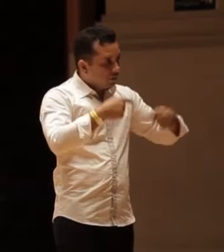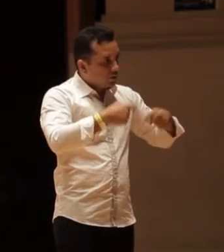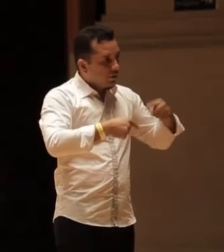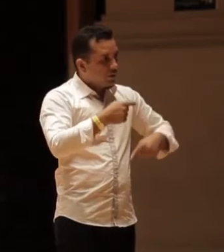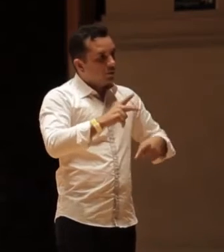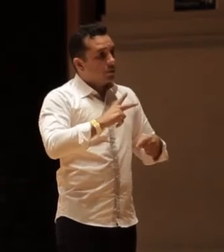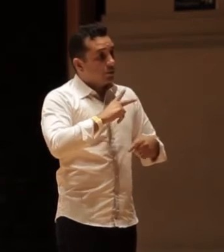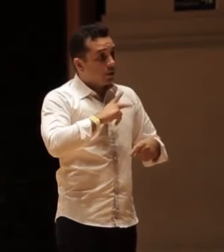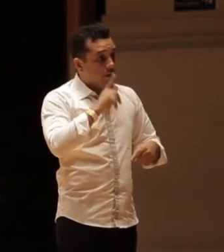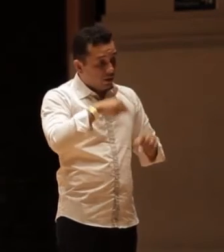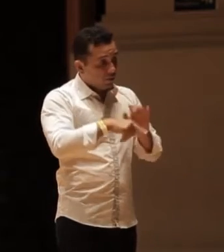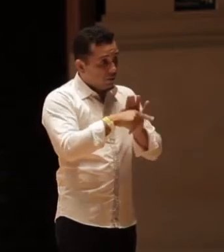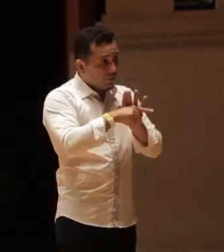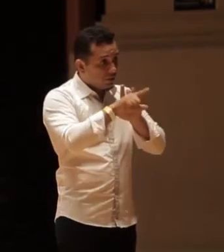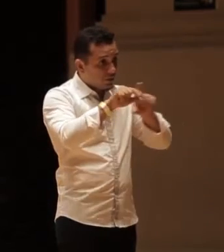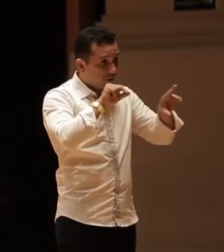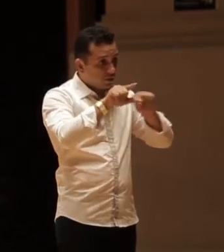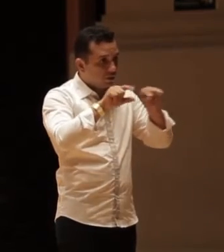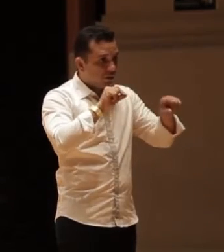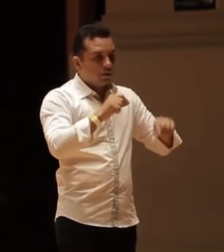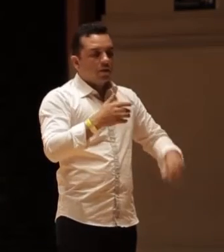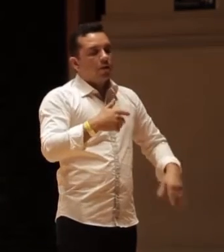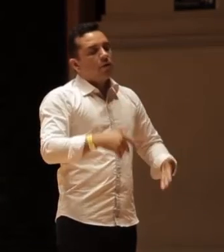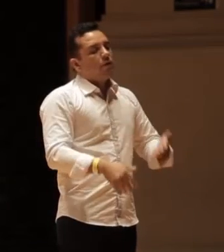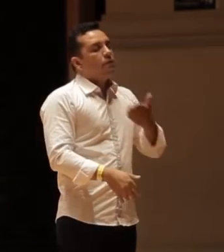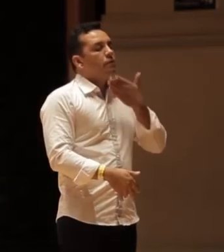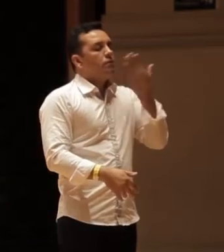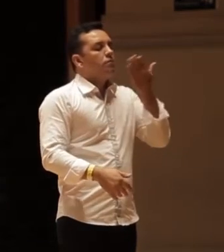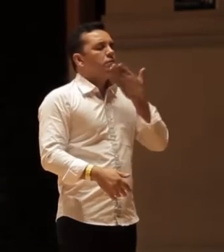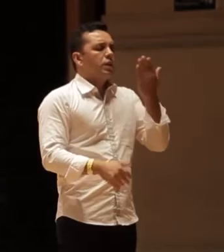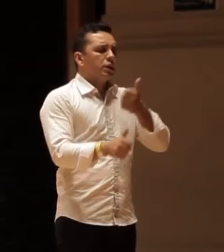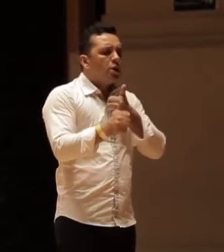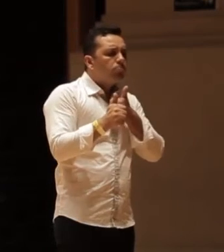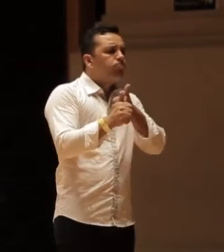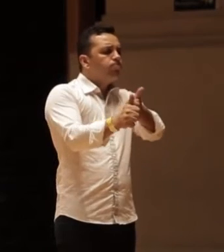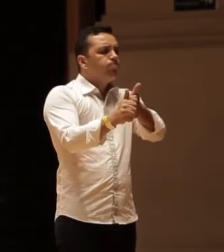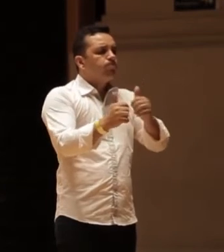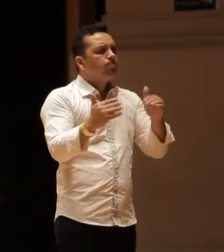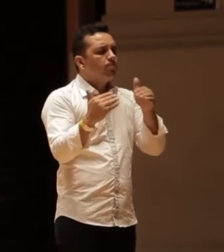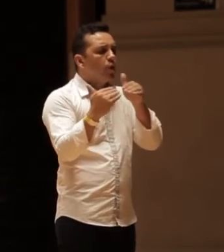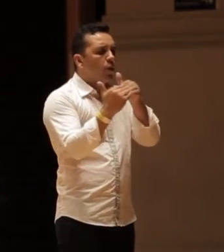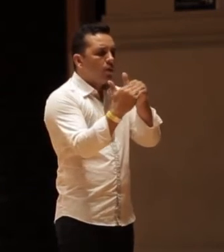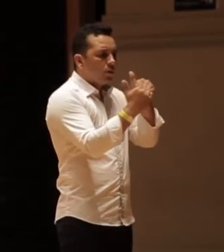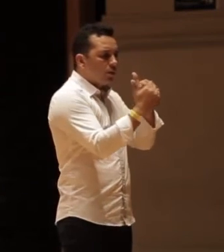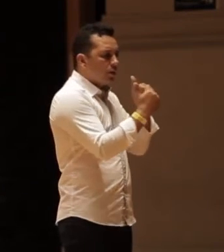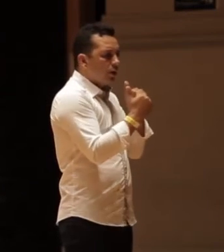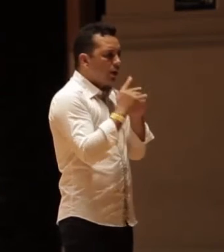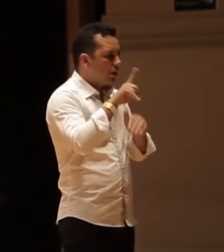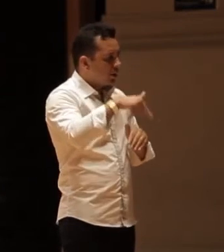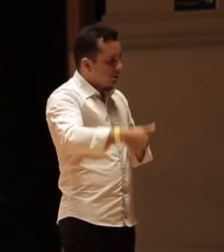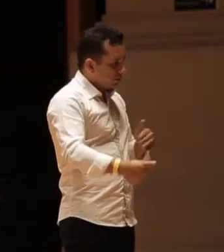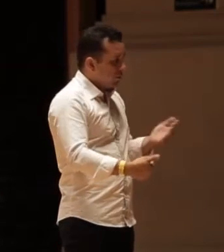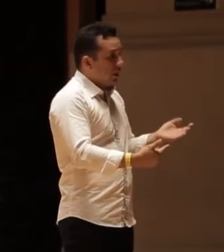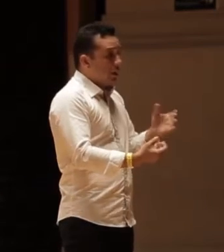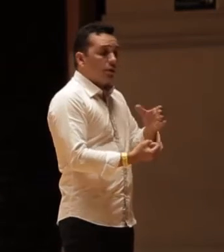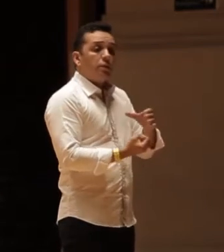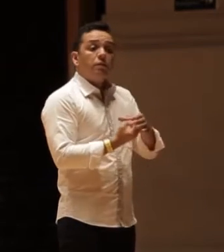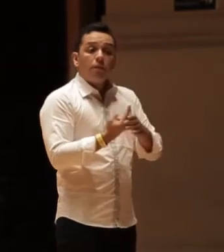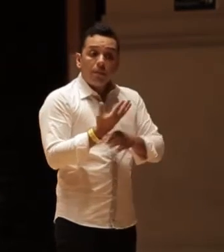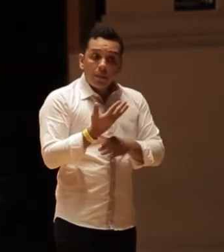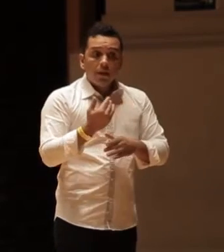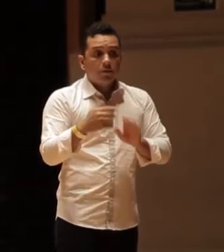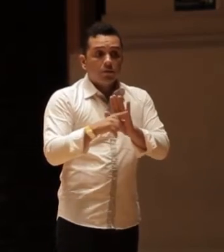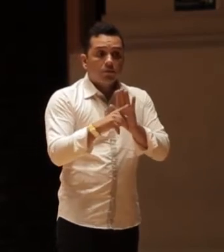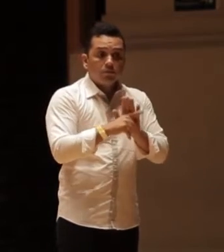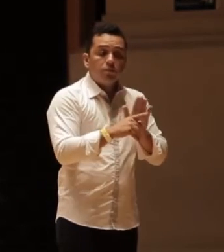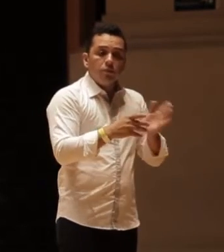processo seletivo isso vai facilitar muito o acompanhamento de conformidade depois que já surge isso no